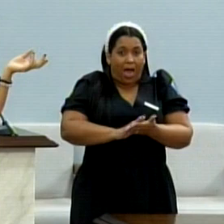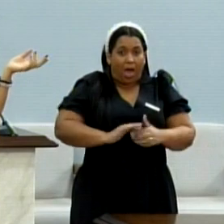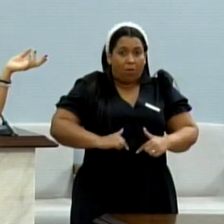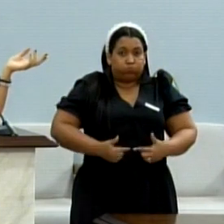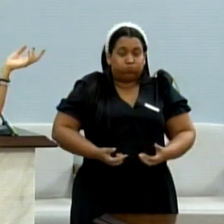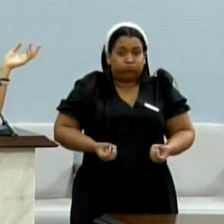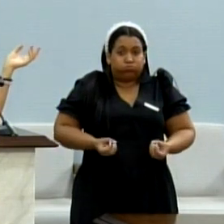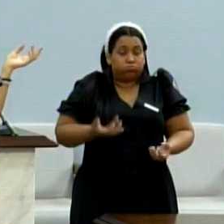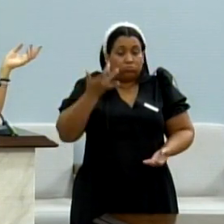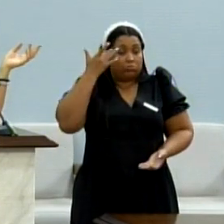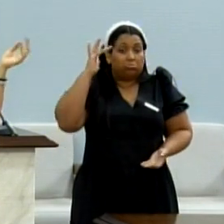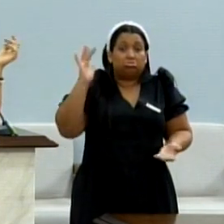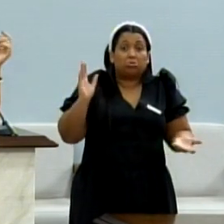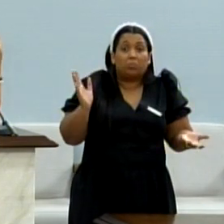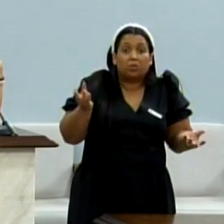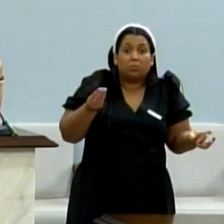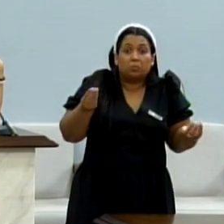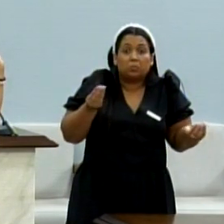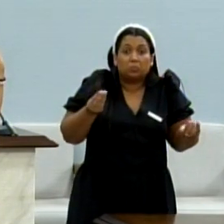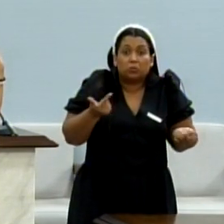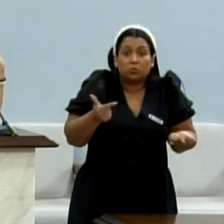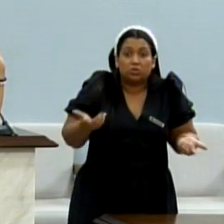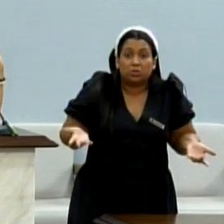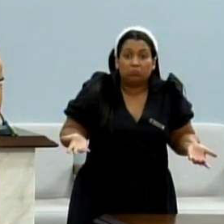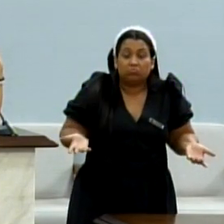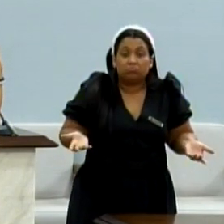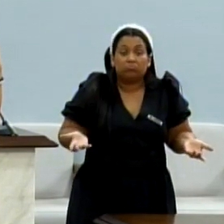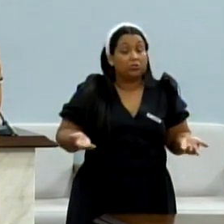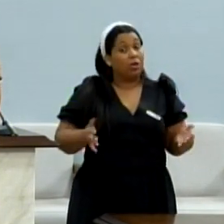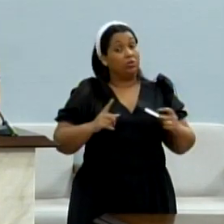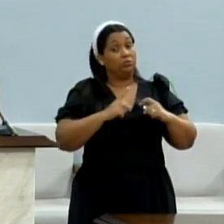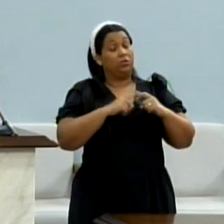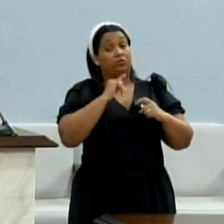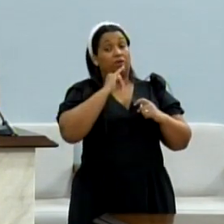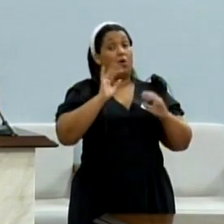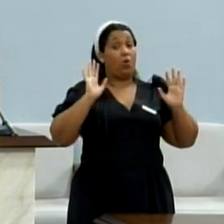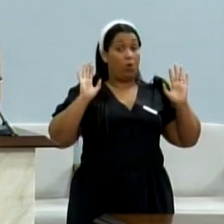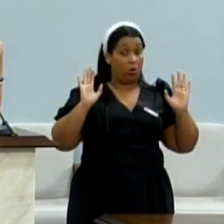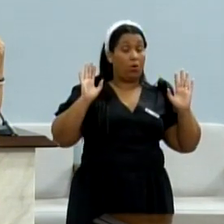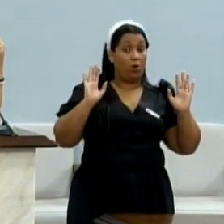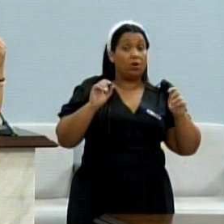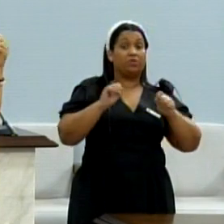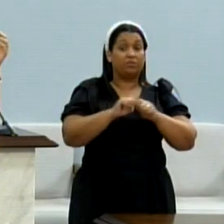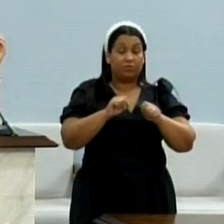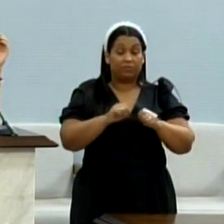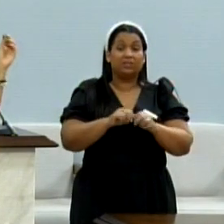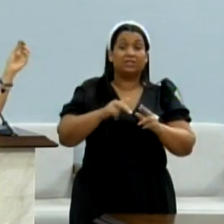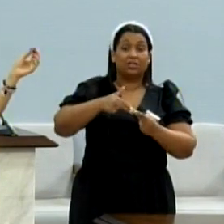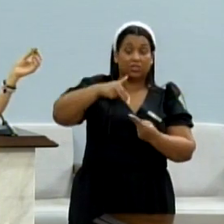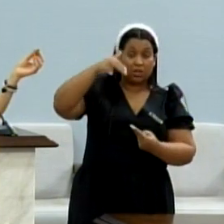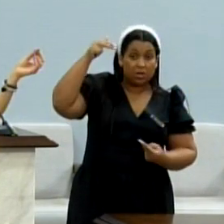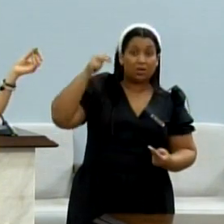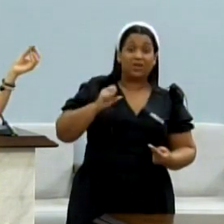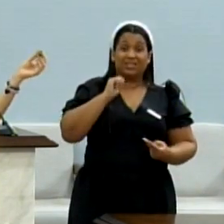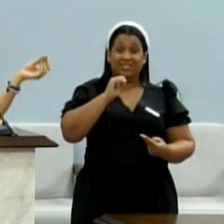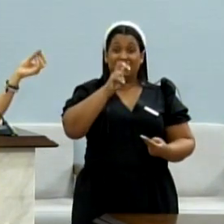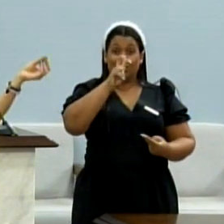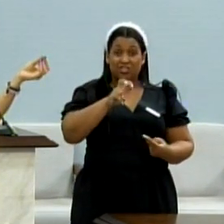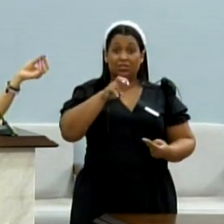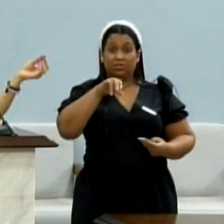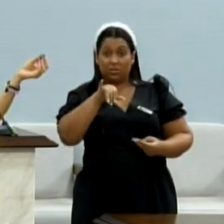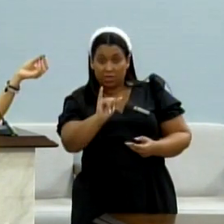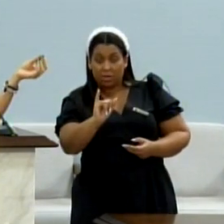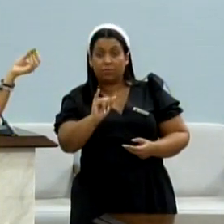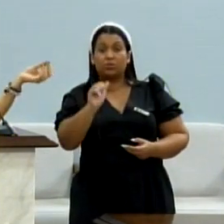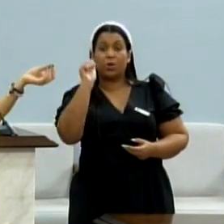não se sabia, não tinha órgão nenhum. Então, os médicos falaram assim, olha, a gente vai fazer um exame genético, se for XY, registra